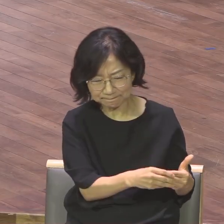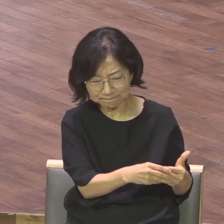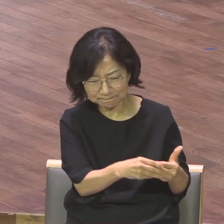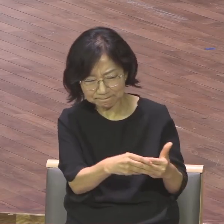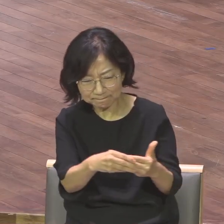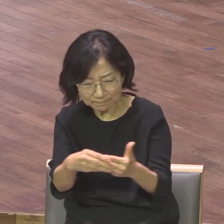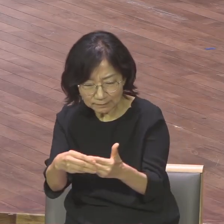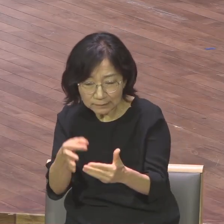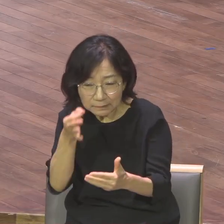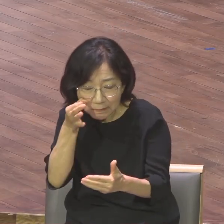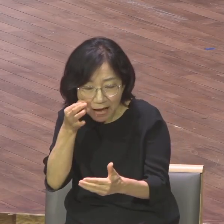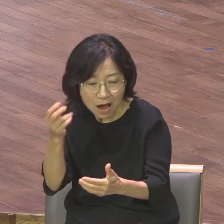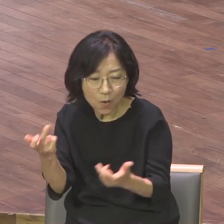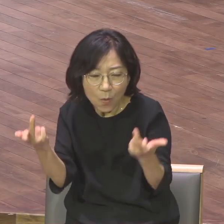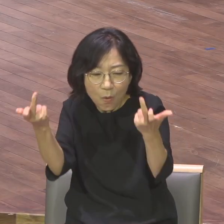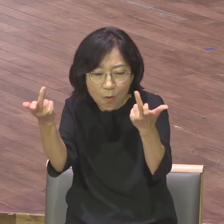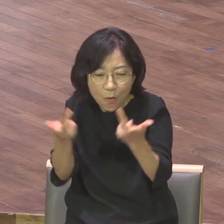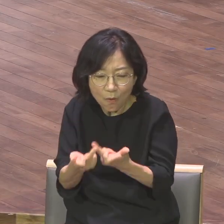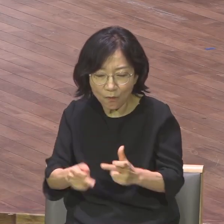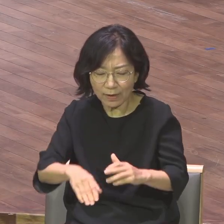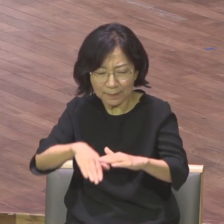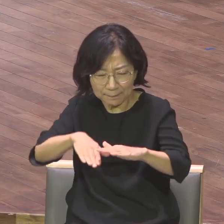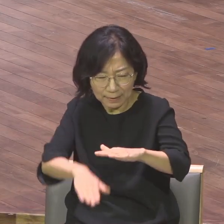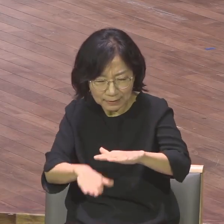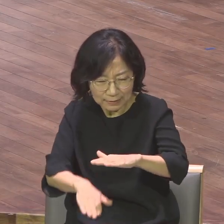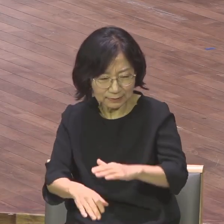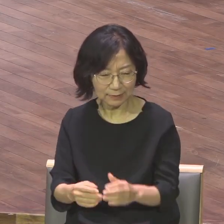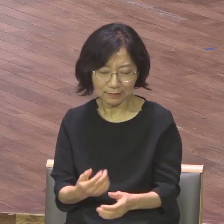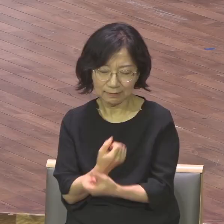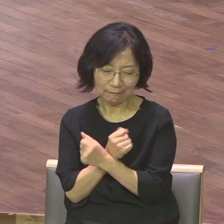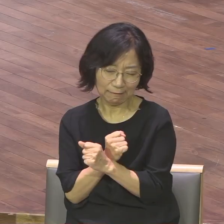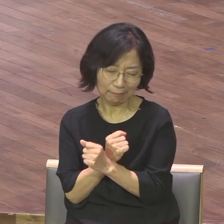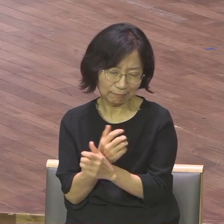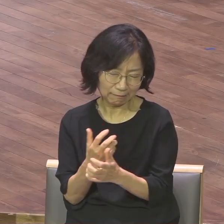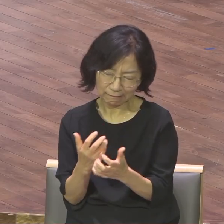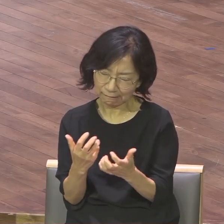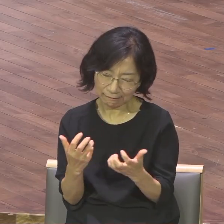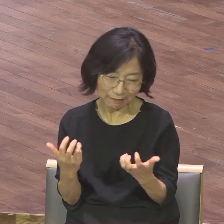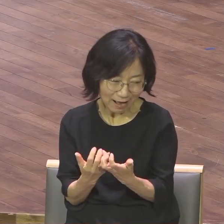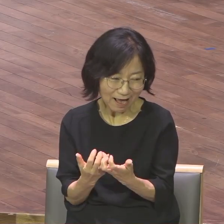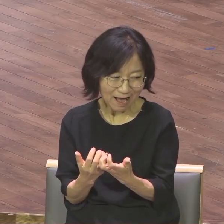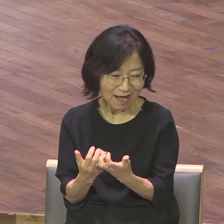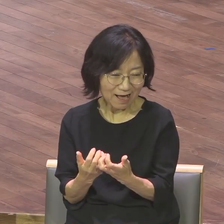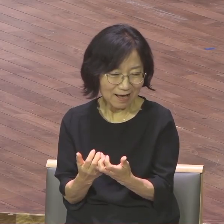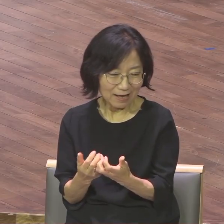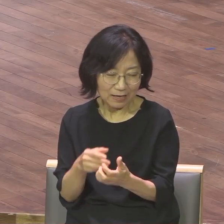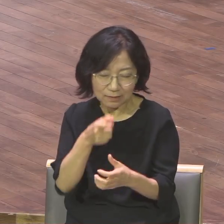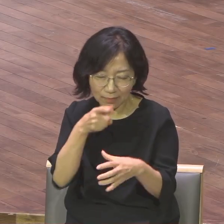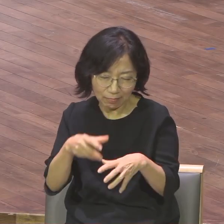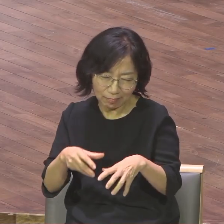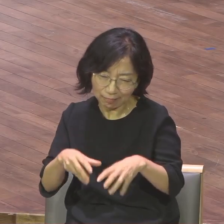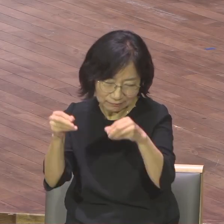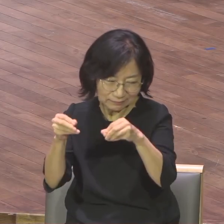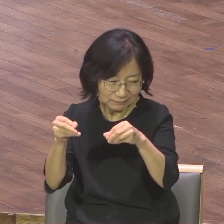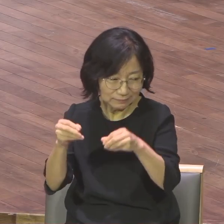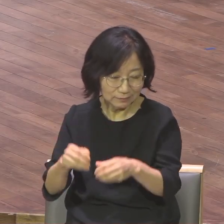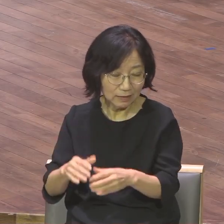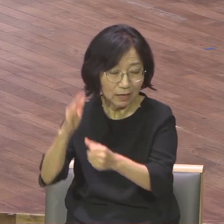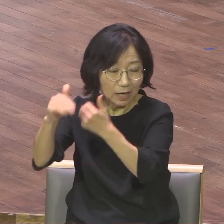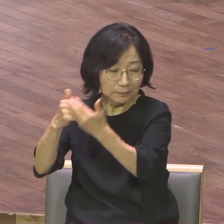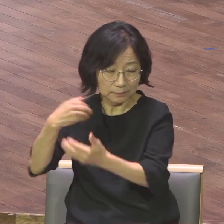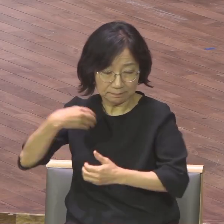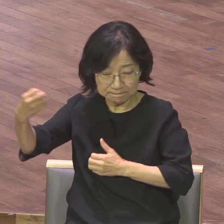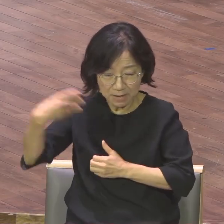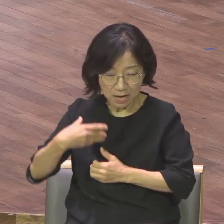지나가게 하시기로 본즉 그 골짜기 지면에 뼈가 심이 많고 아주 말랐더라. 그가 내게